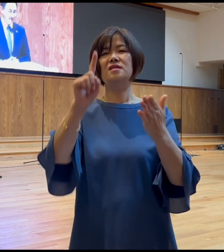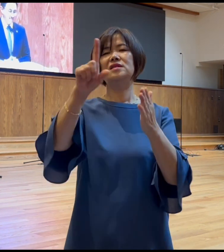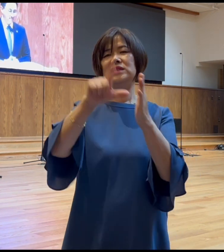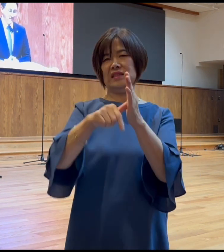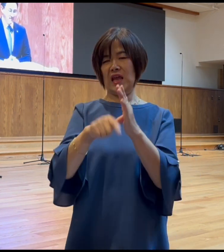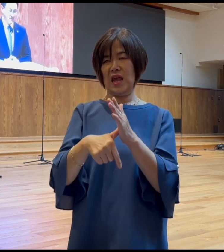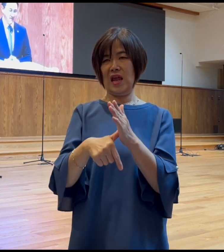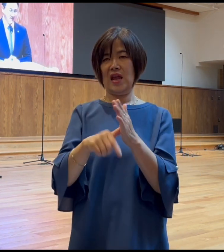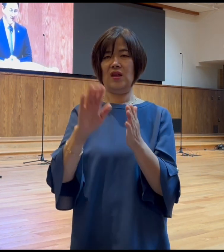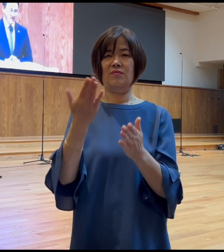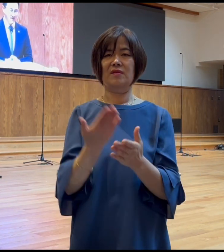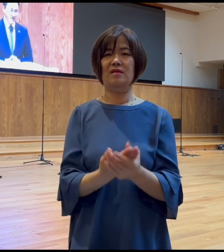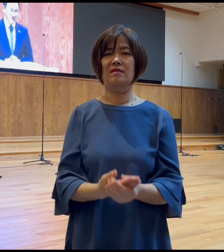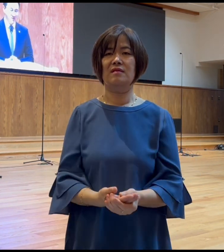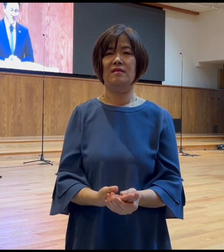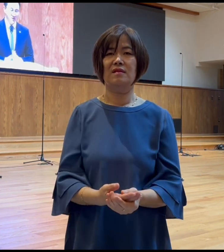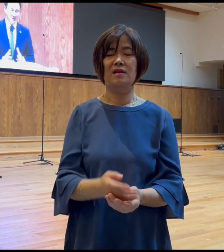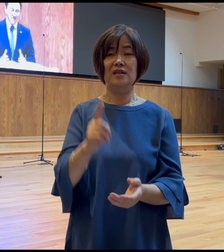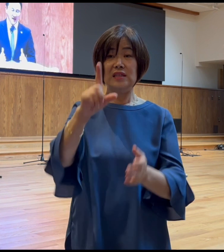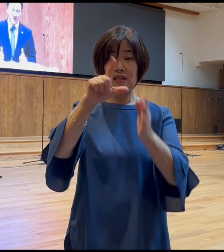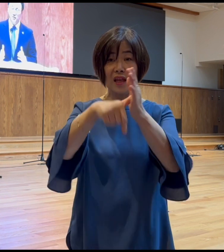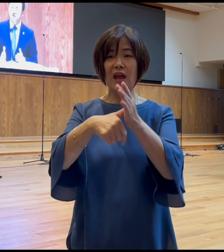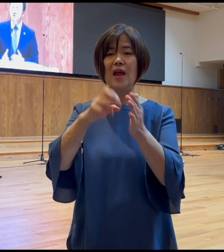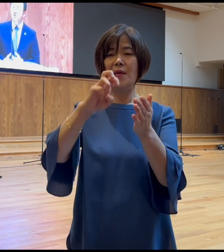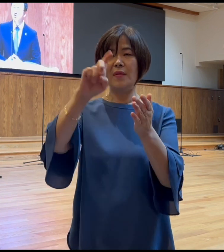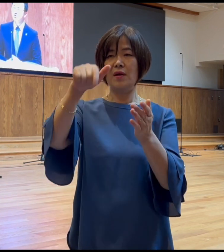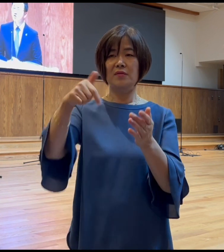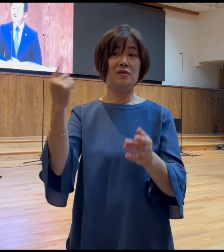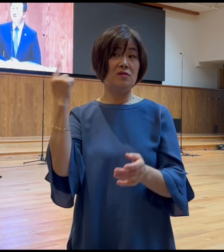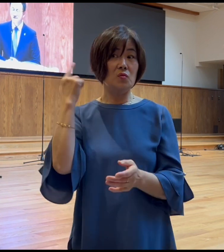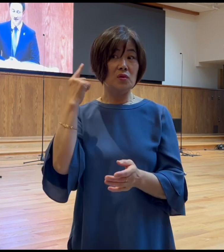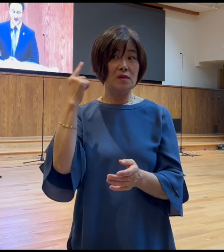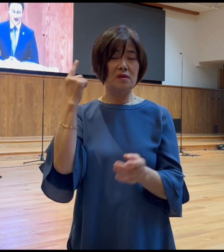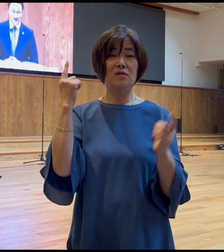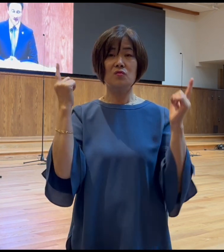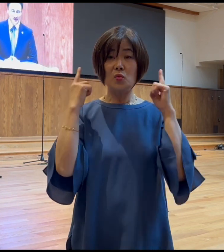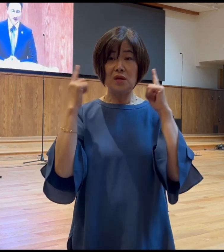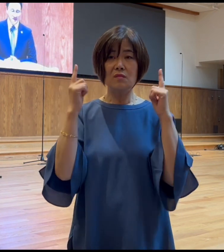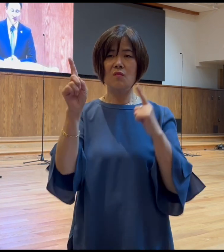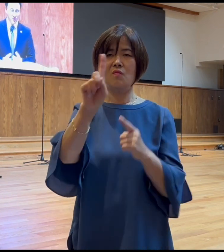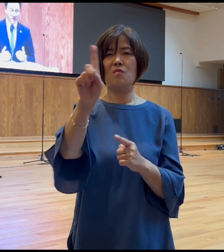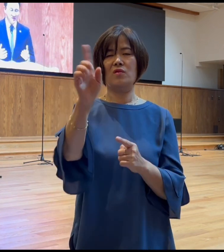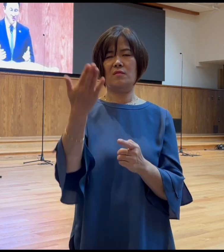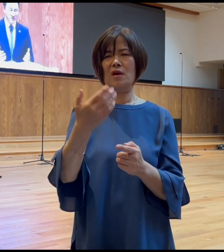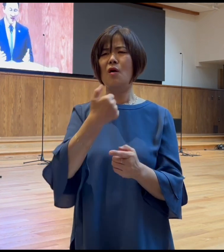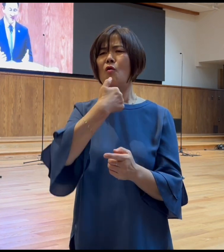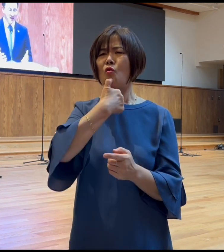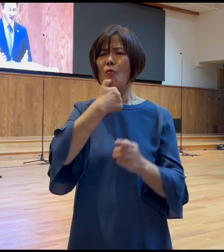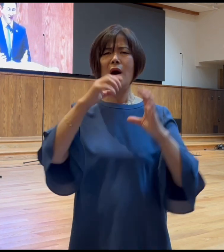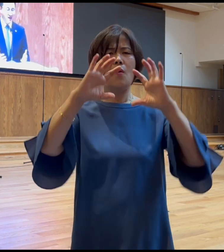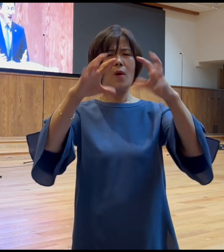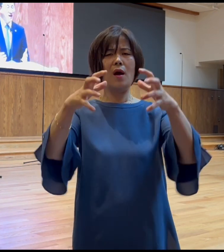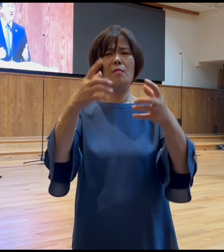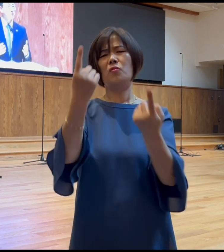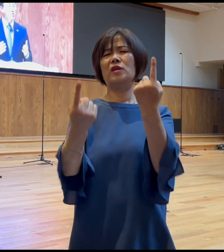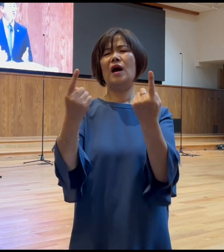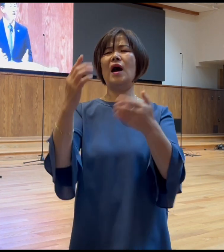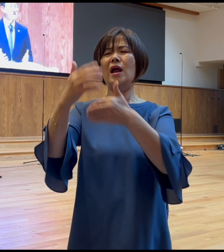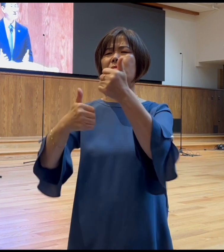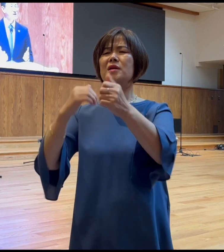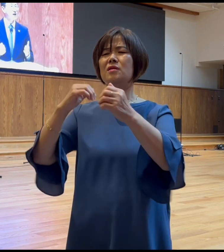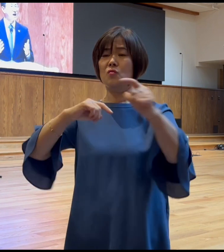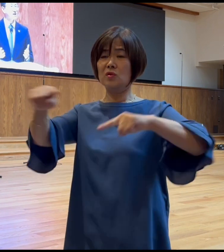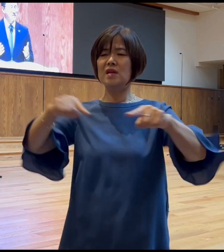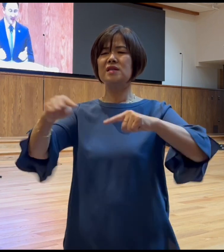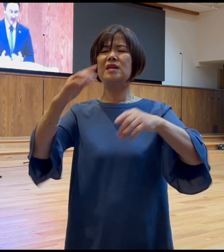시대였습니다. 여러분, 그럴 때 마가복음에서 들려주는 소식은 로마 제국이 아니라 하나님이